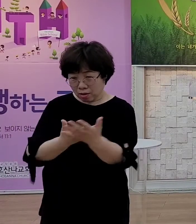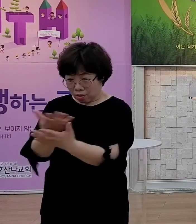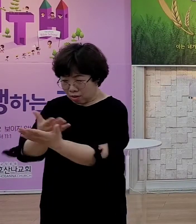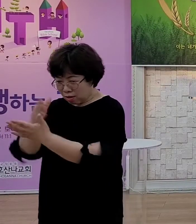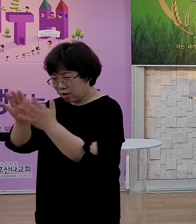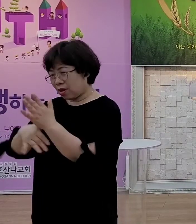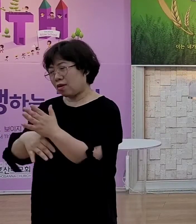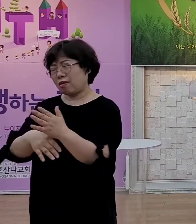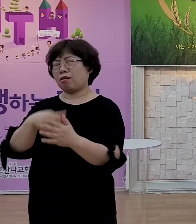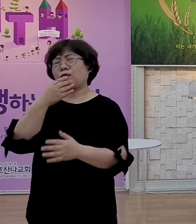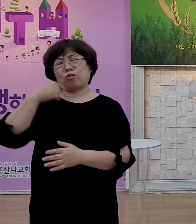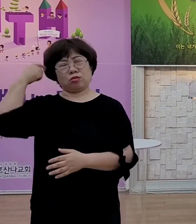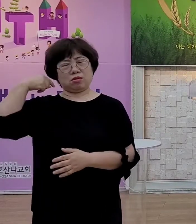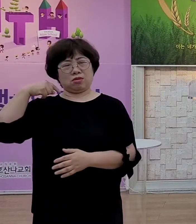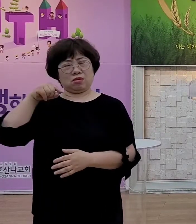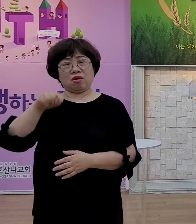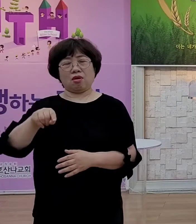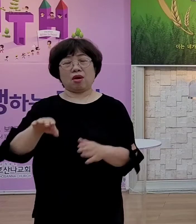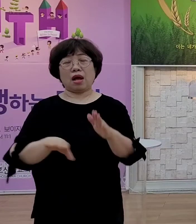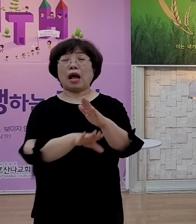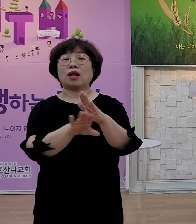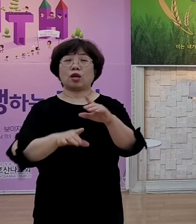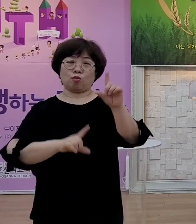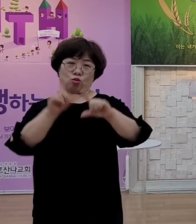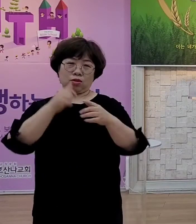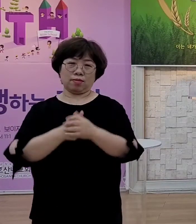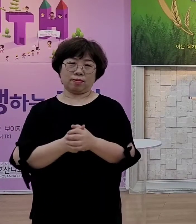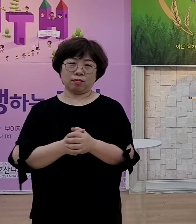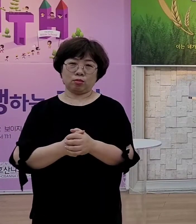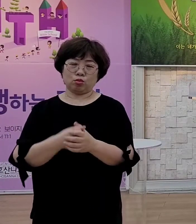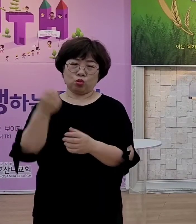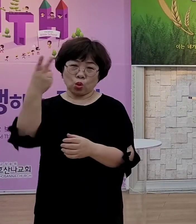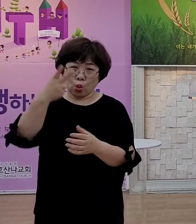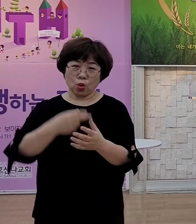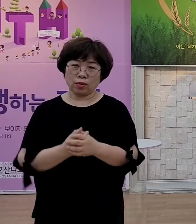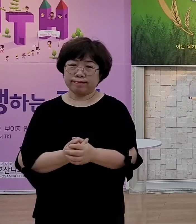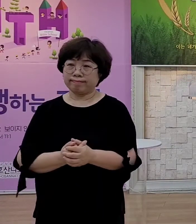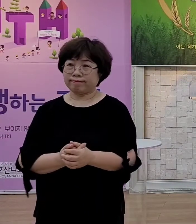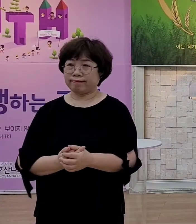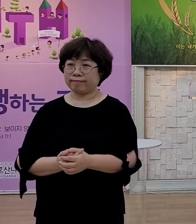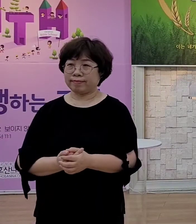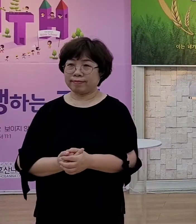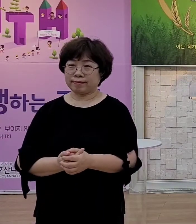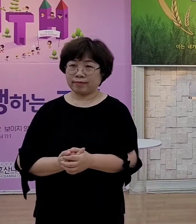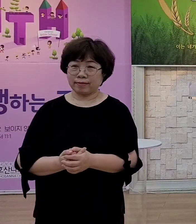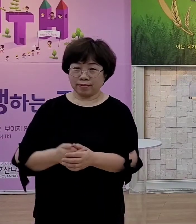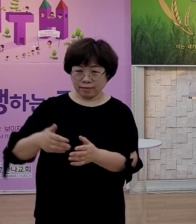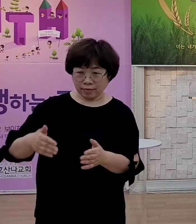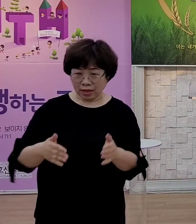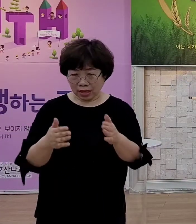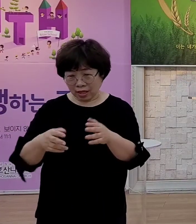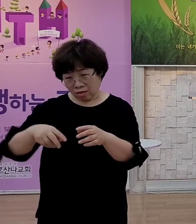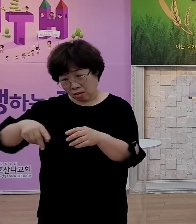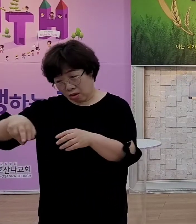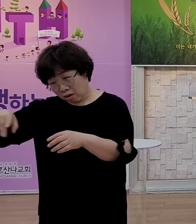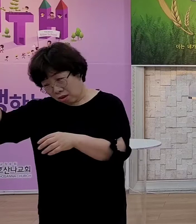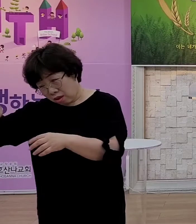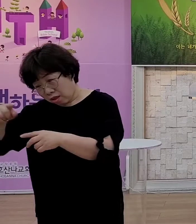이게 가정이에요. 그런가 하면 이 길거리 지나가다가